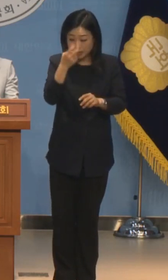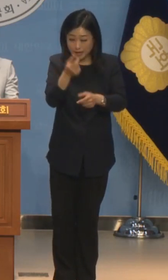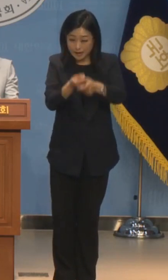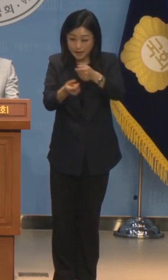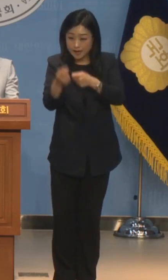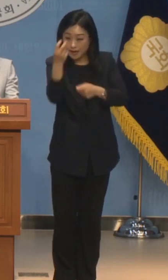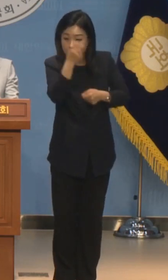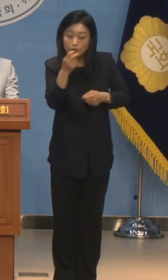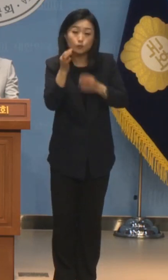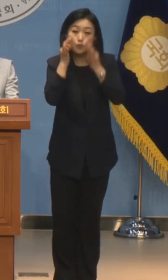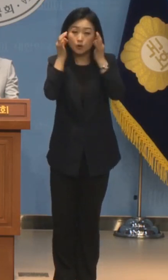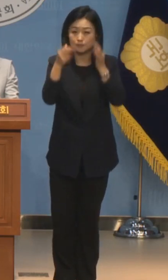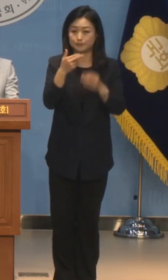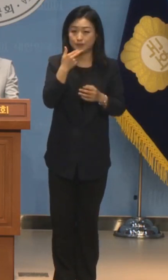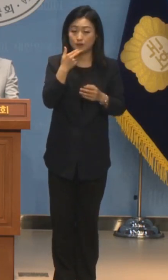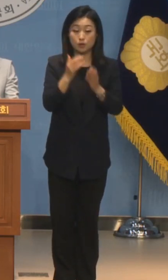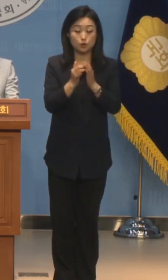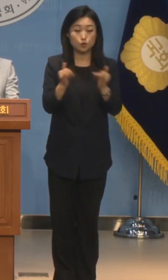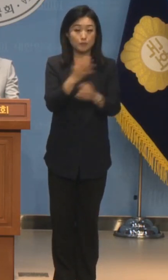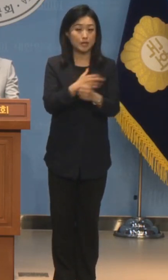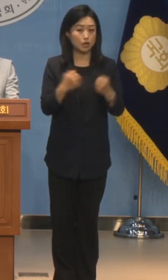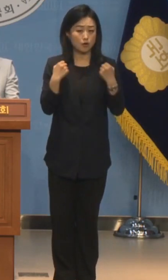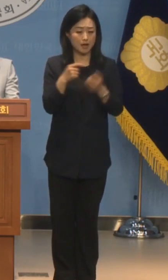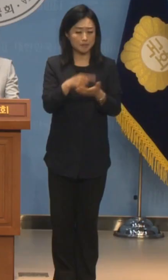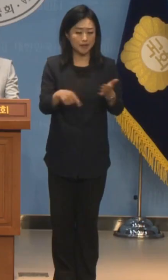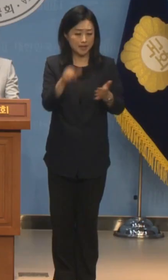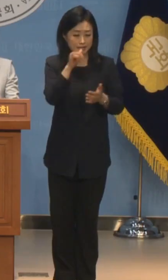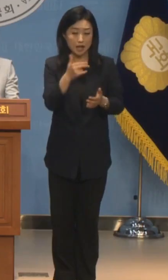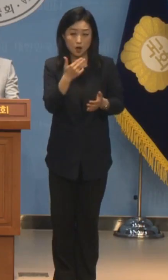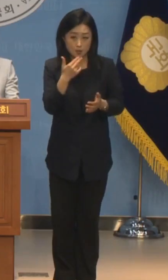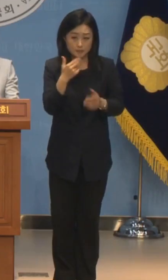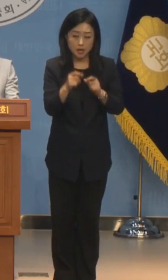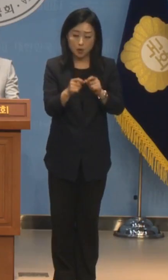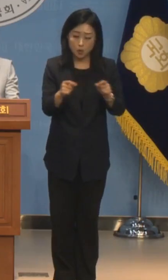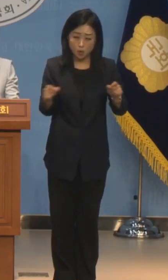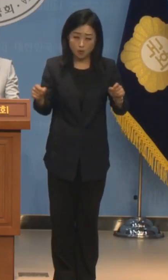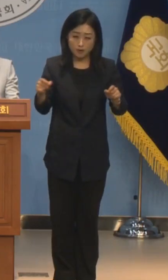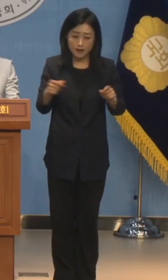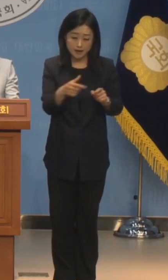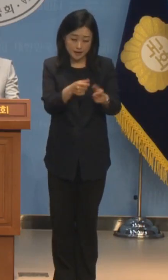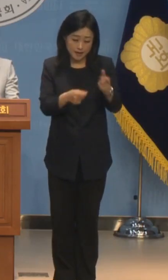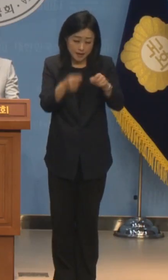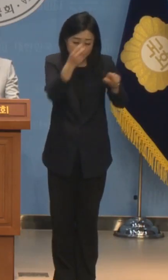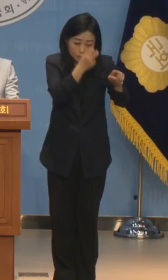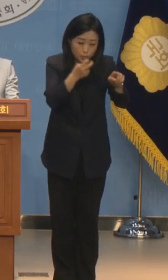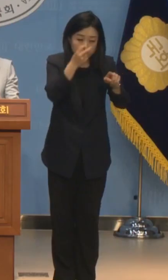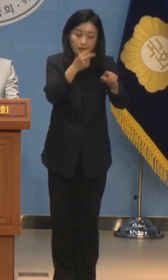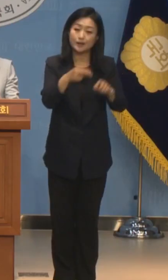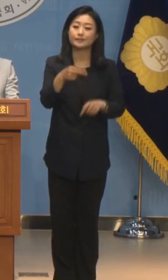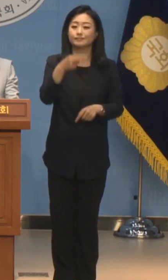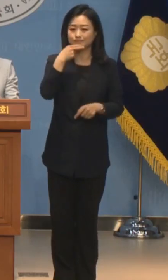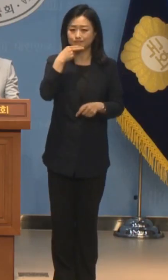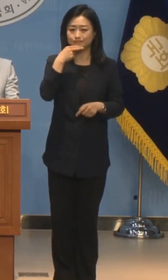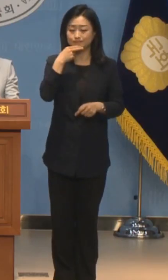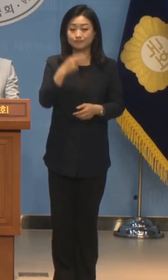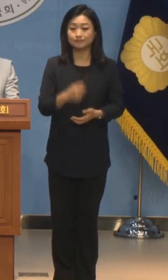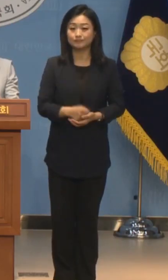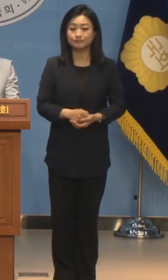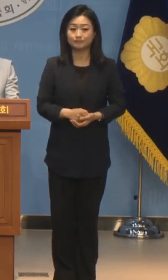노력도 국민 건강에 미치는 영향에 대해 장기간 추적 조사도 하지 않고